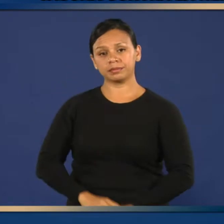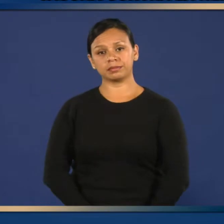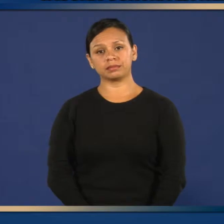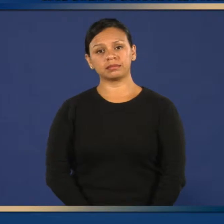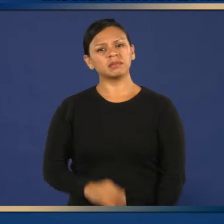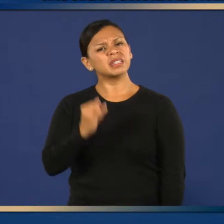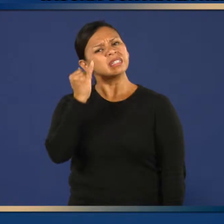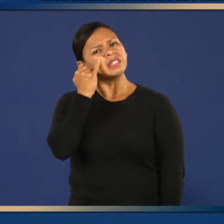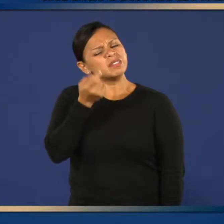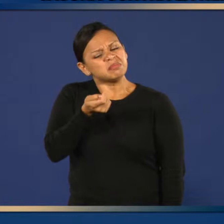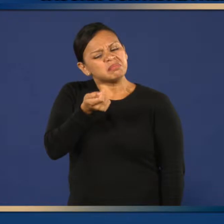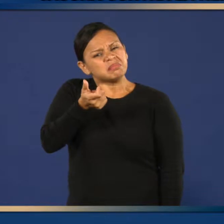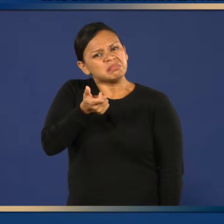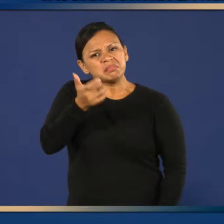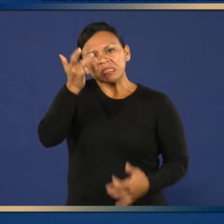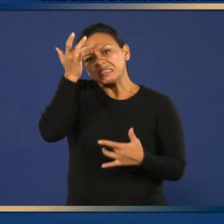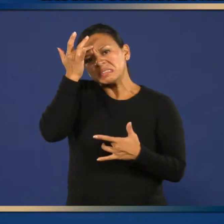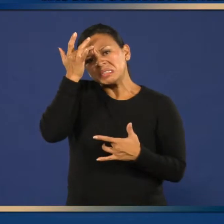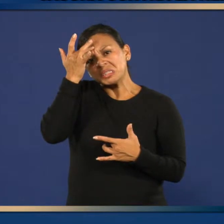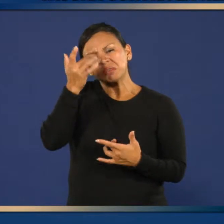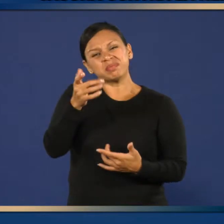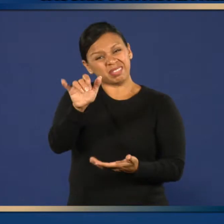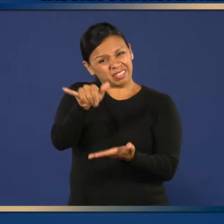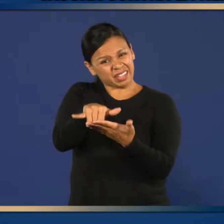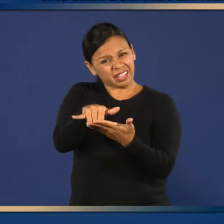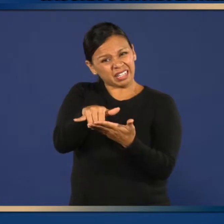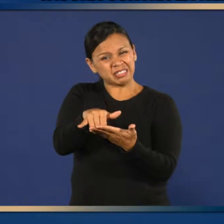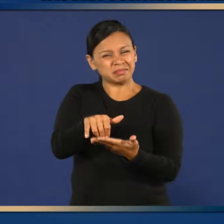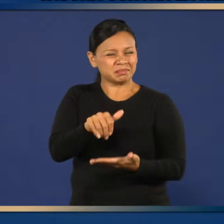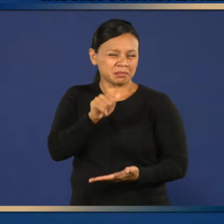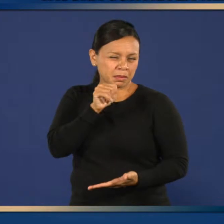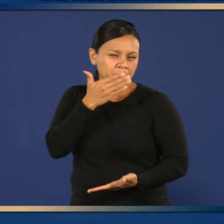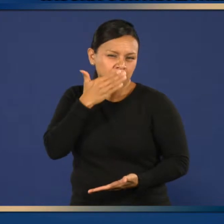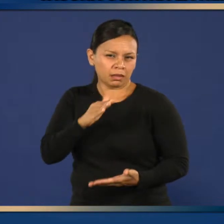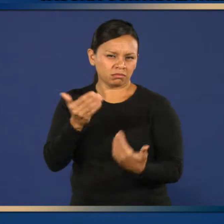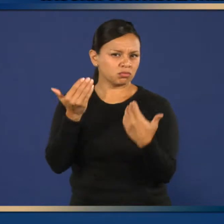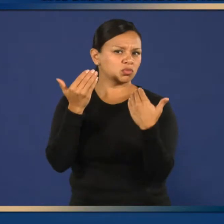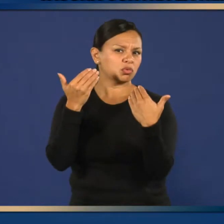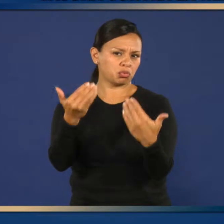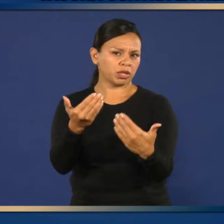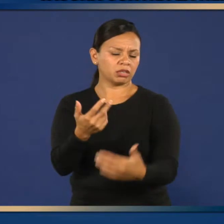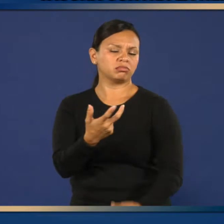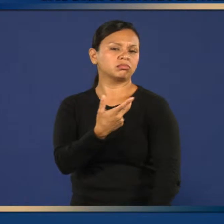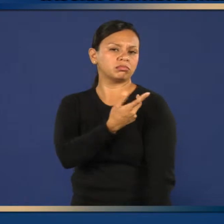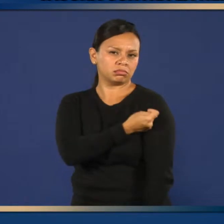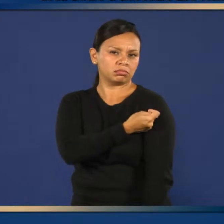las personas con una enfermedad leve usualmente pueden vacunarse